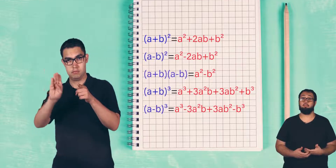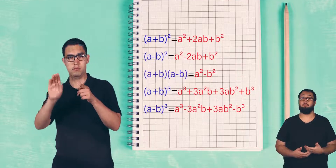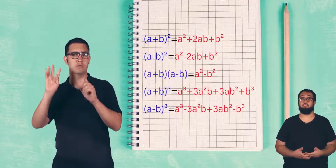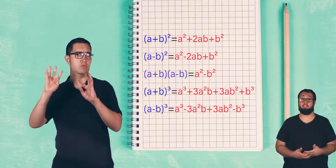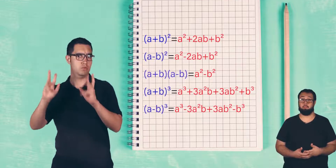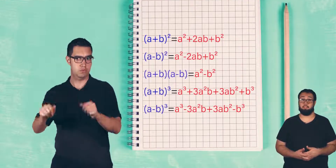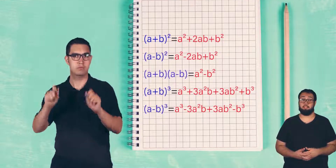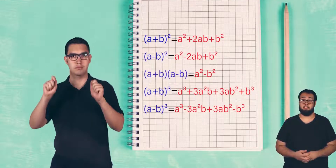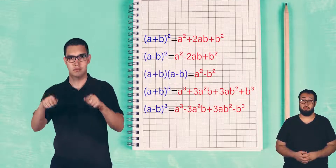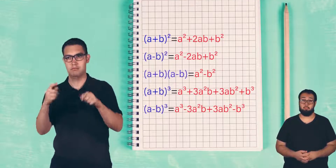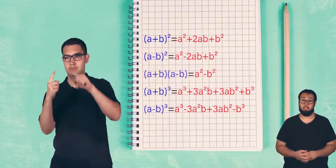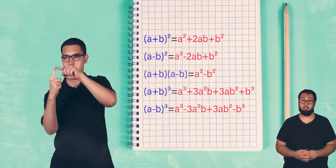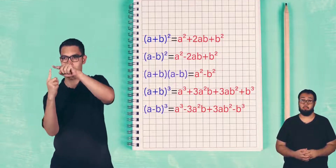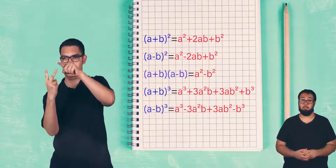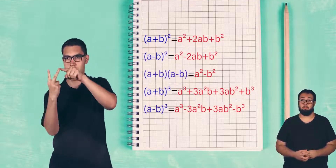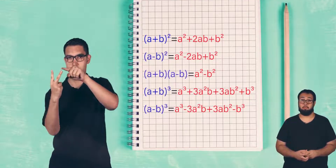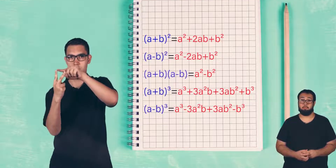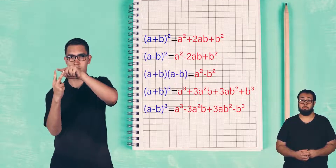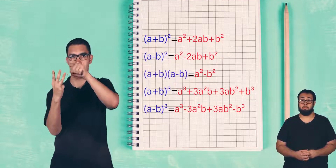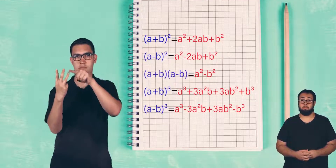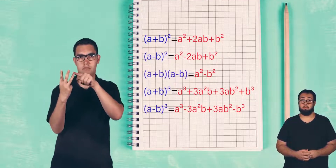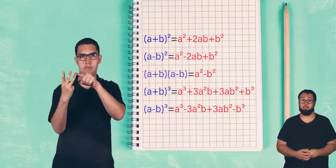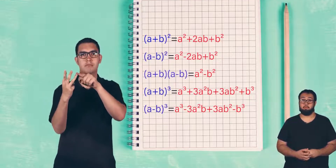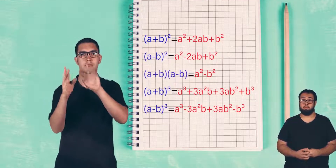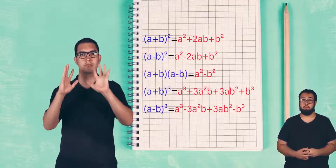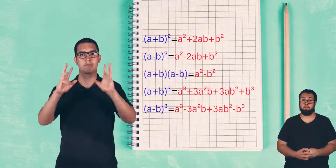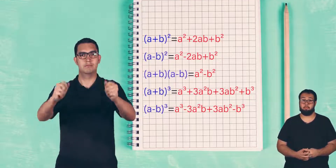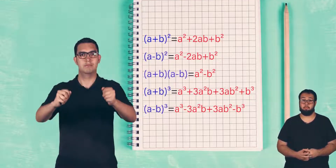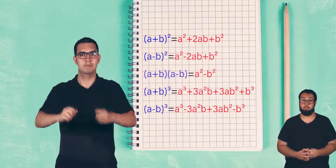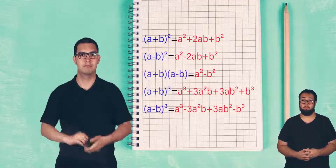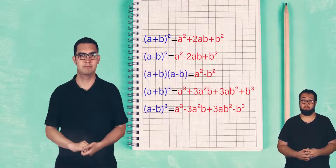utilizando o mesmo processo apresentado anteriormente.